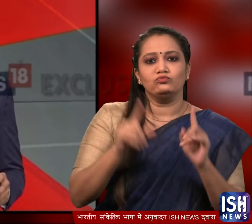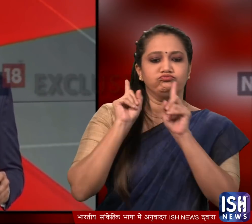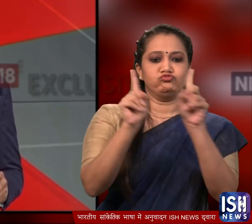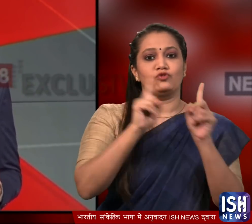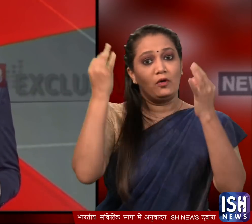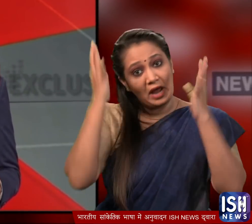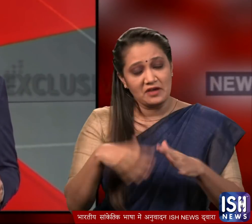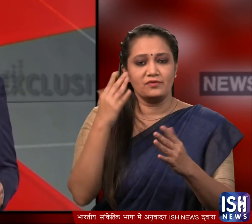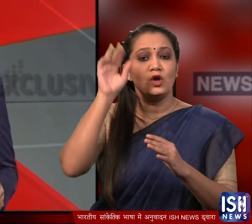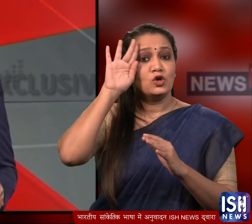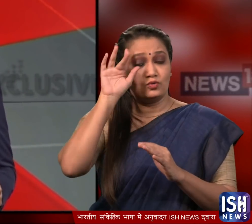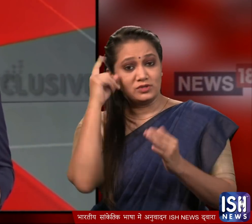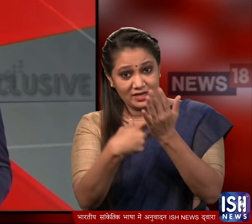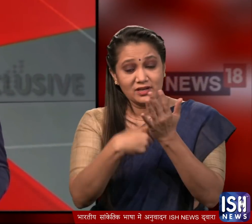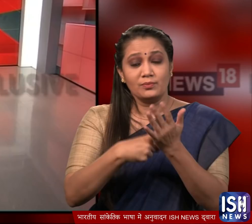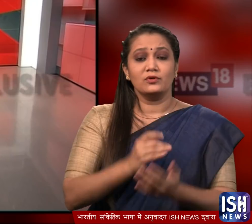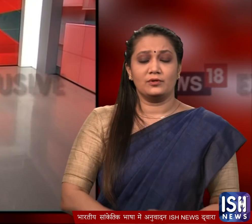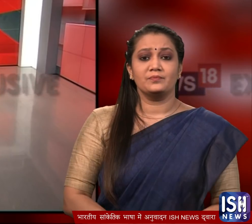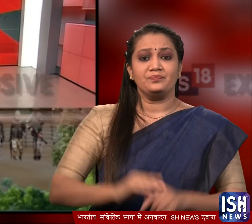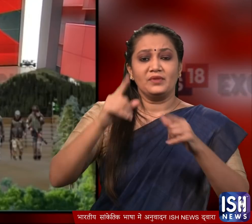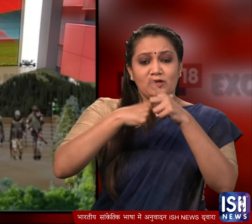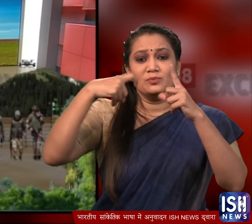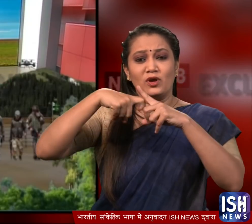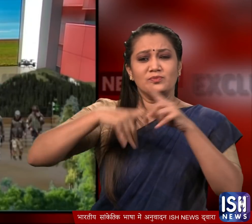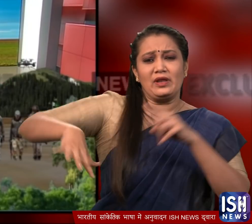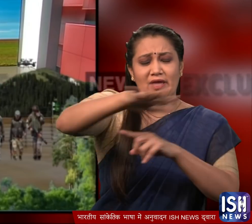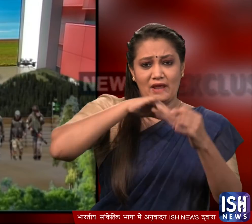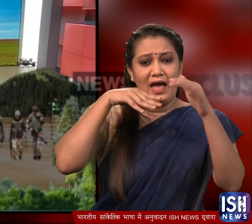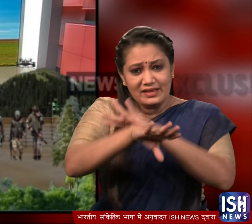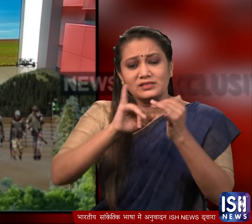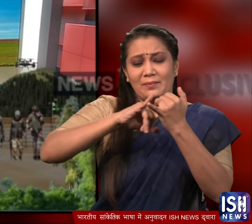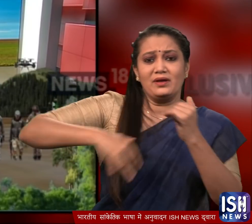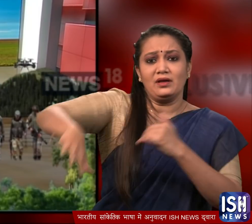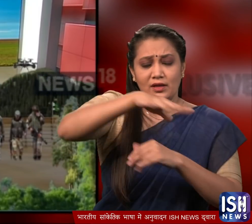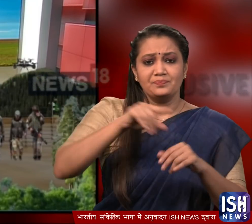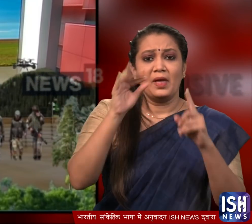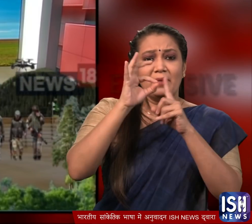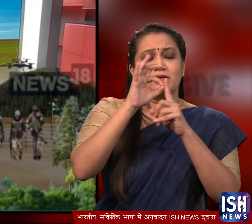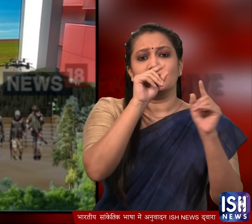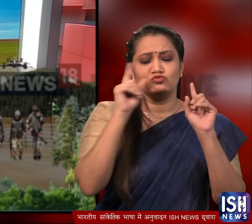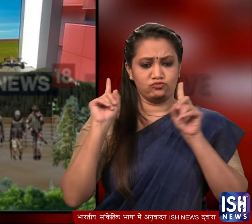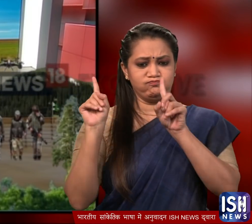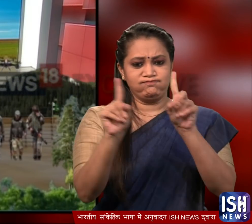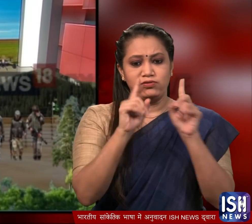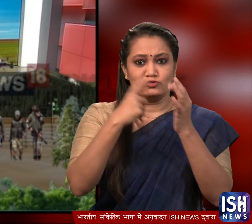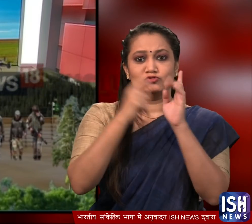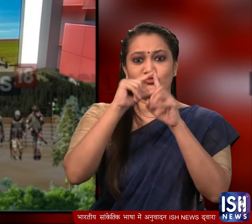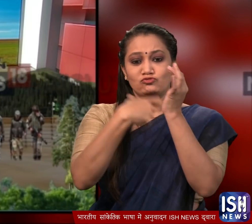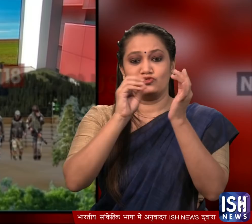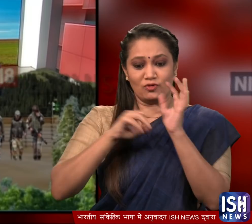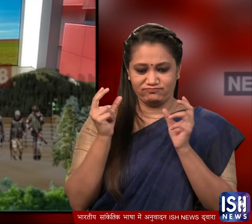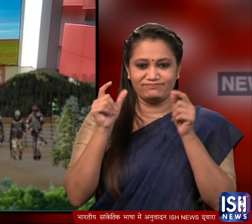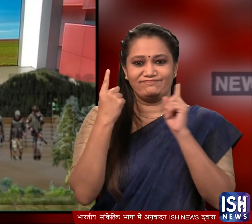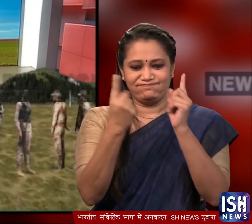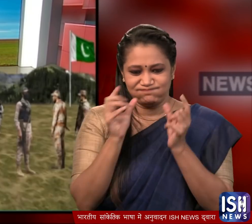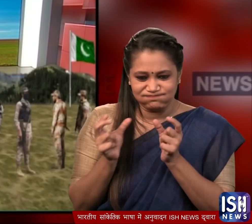शक जताया गया है। न्यूज 18 के नीतीश कुमार की रिपोर्ट है कि जम्मू कश्मीर के सांबा सेक्टर में पाकिस्तान की तरफ से ड्रोन उड़ता देखा गया,